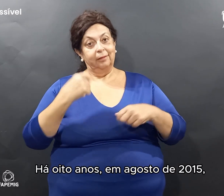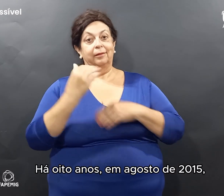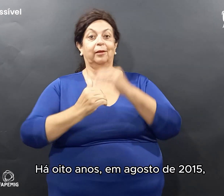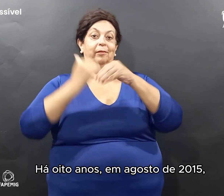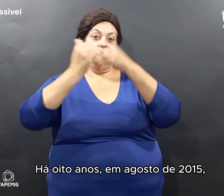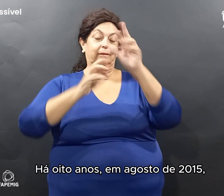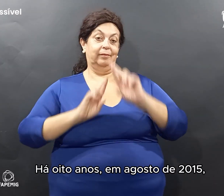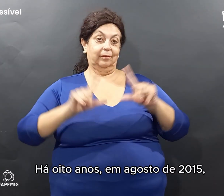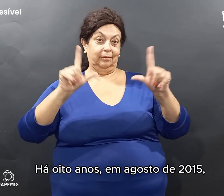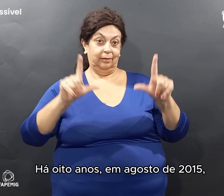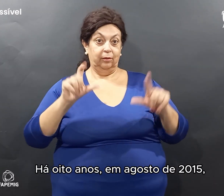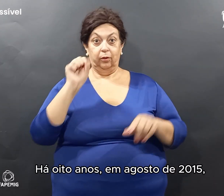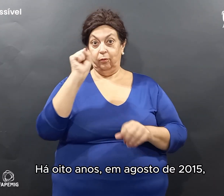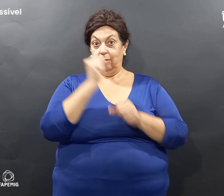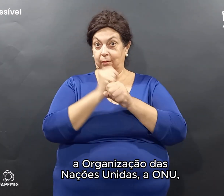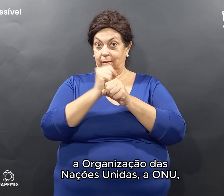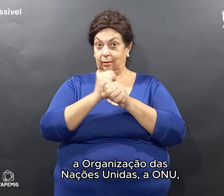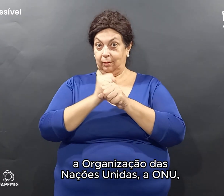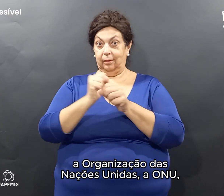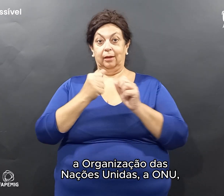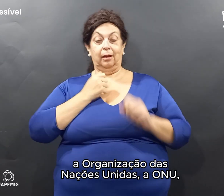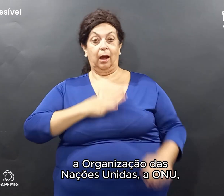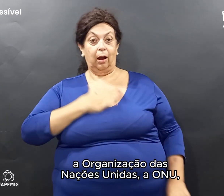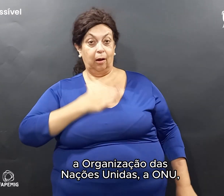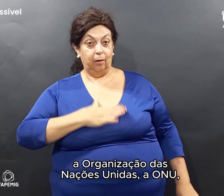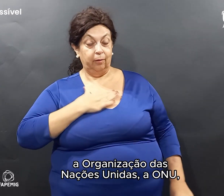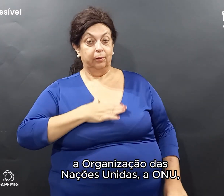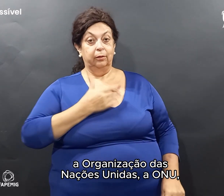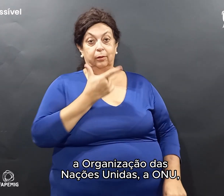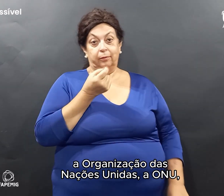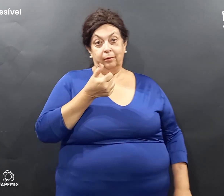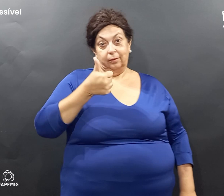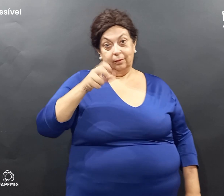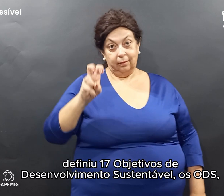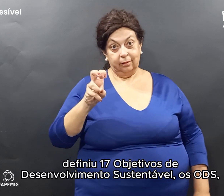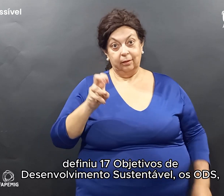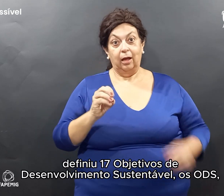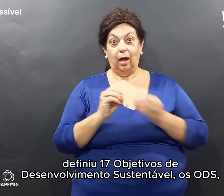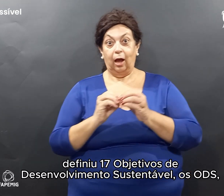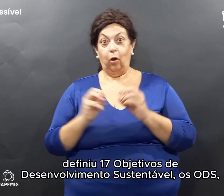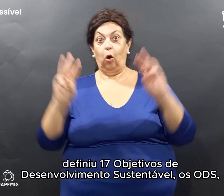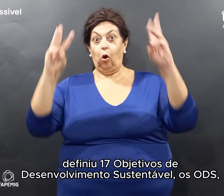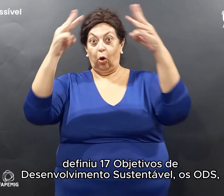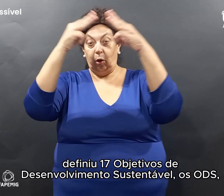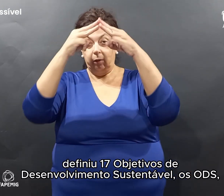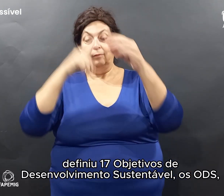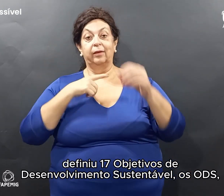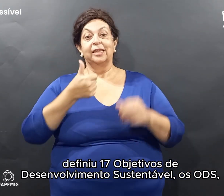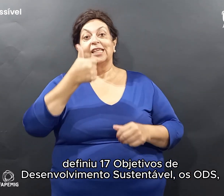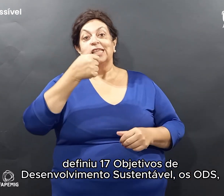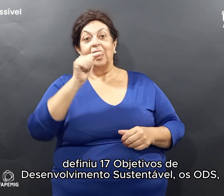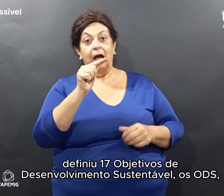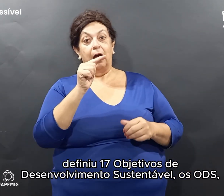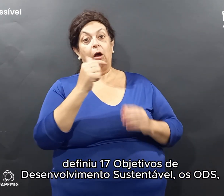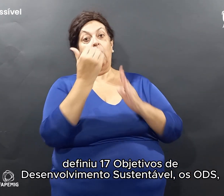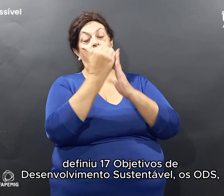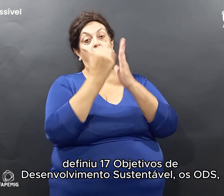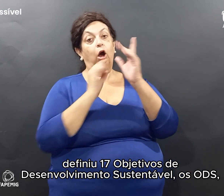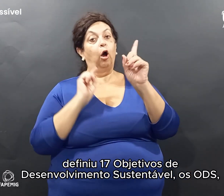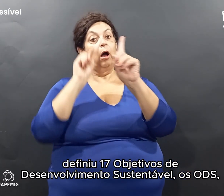em agosto de 2015, a Organização das Nações Unidas, a ONU, definiu 17 Objetivos de Desenvolvimento Sustentável, os